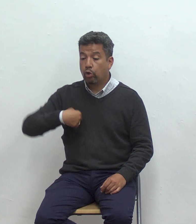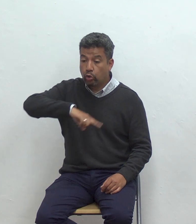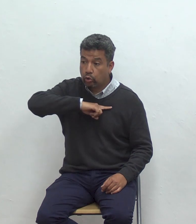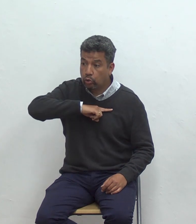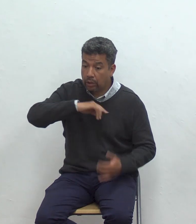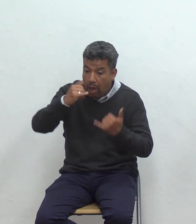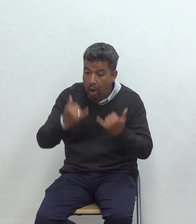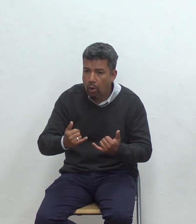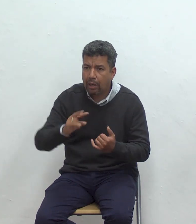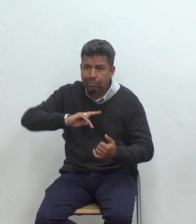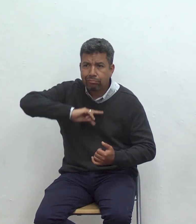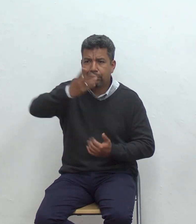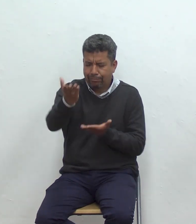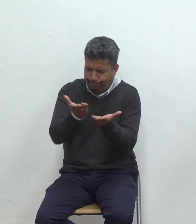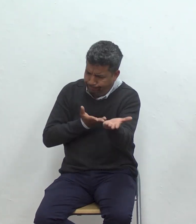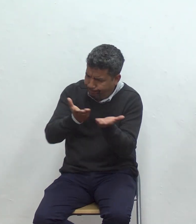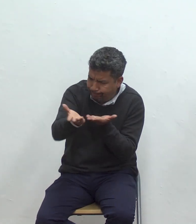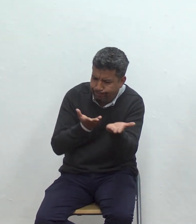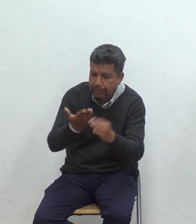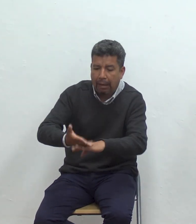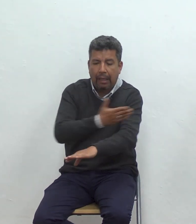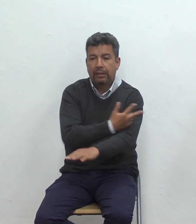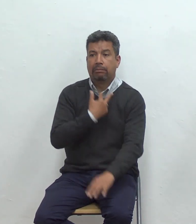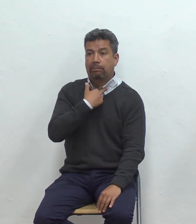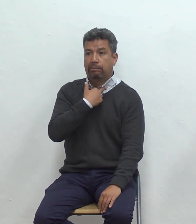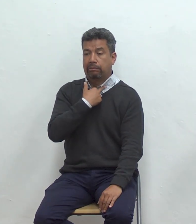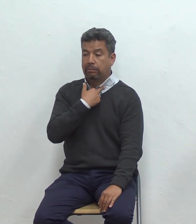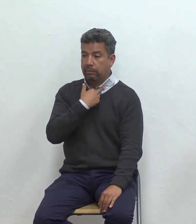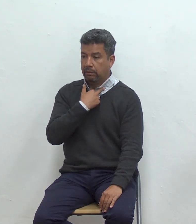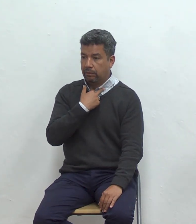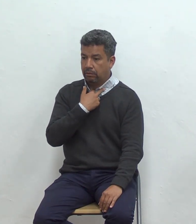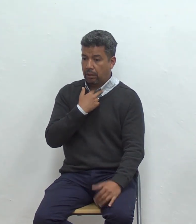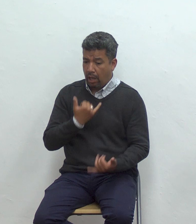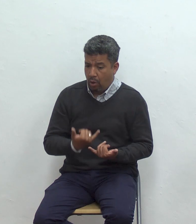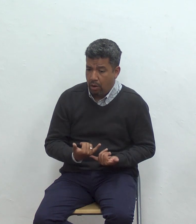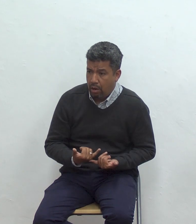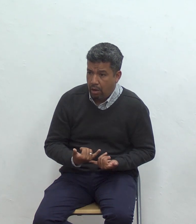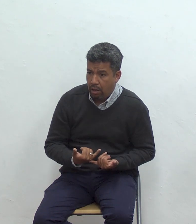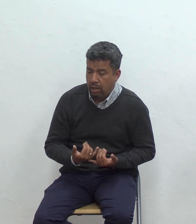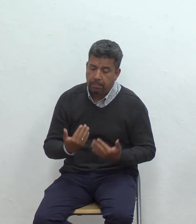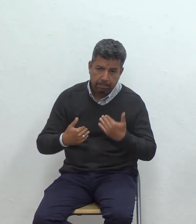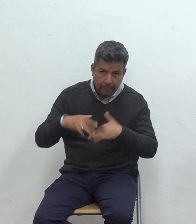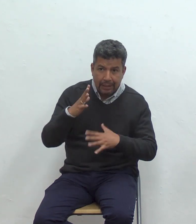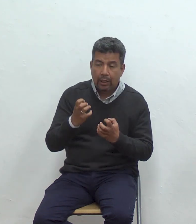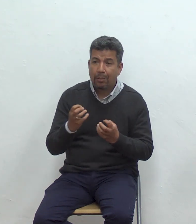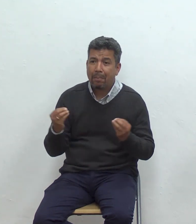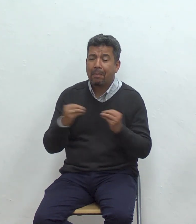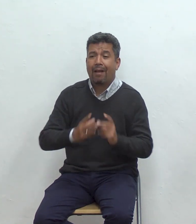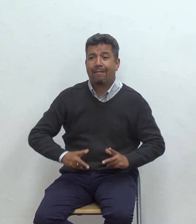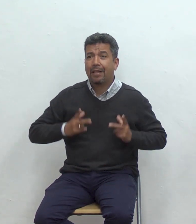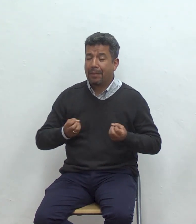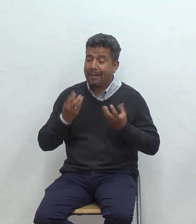Nosotros ahora le serviremos con lo que antes no podíamos hacer. Ahora es más, queremos más vida para